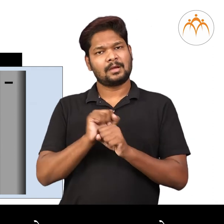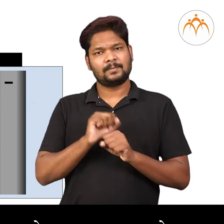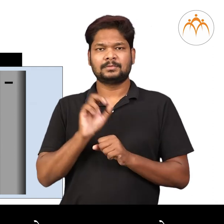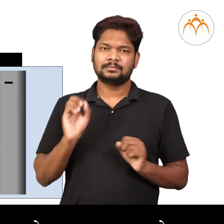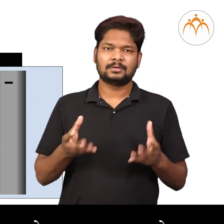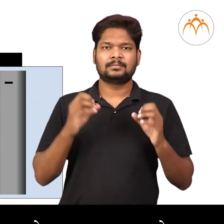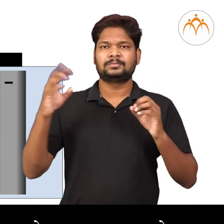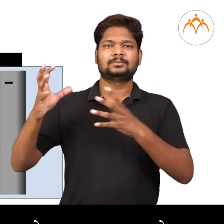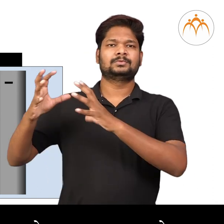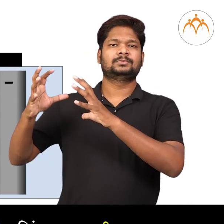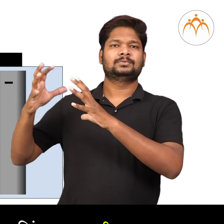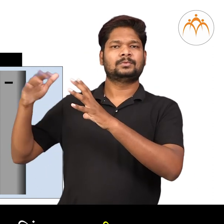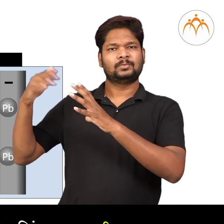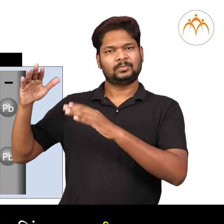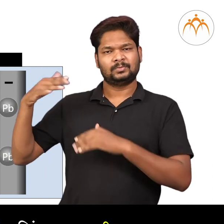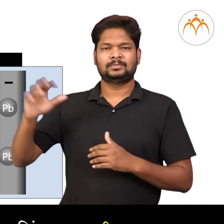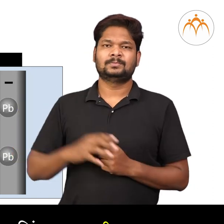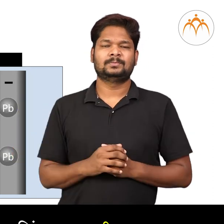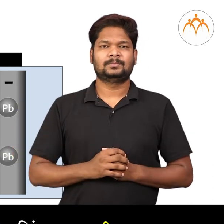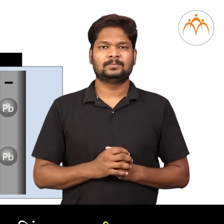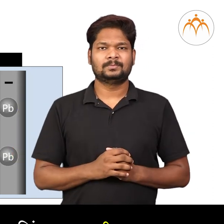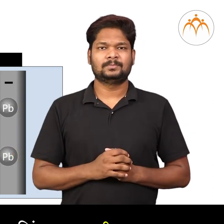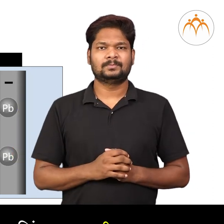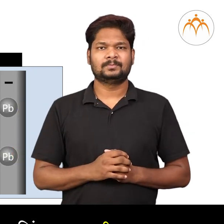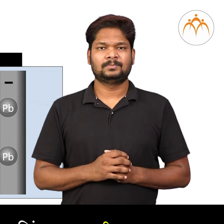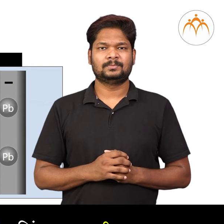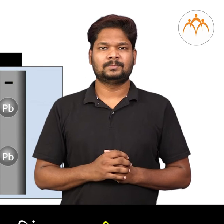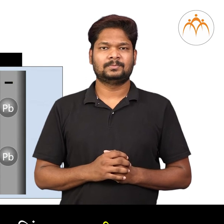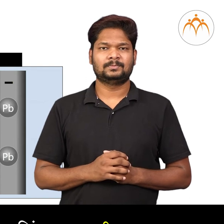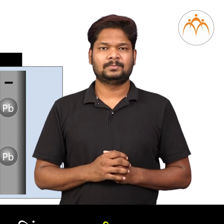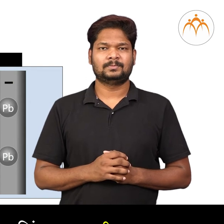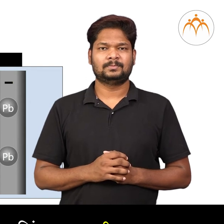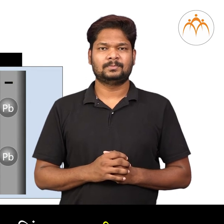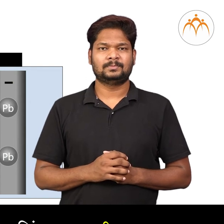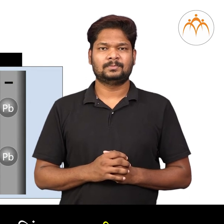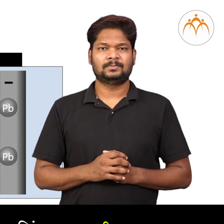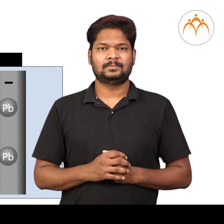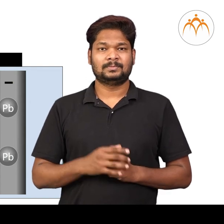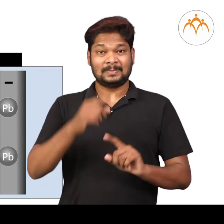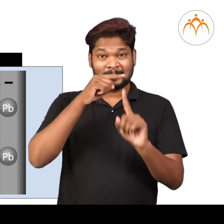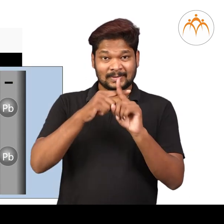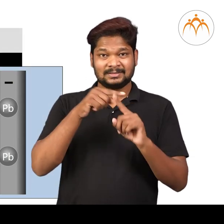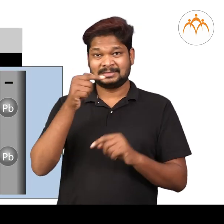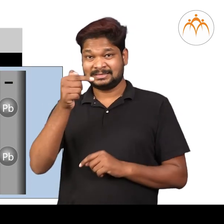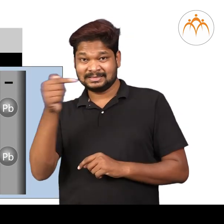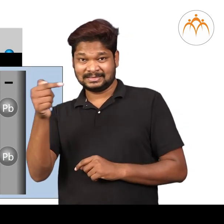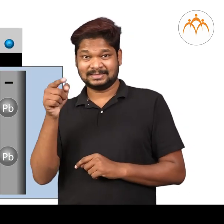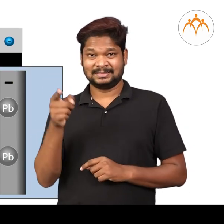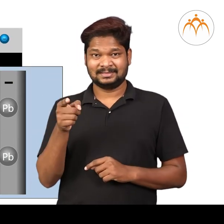सकते हैं थिस आईएस घटा धन आधारित गिव वे भ्रमित